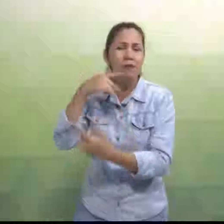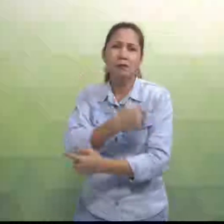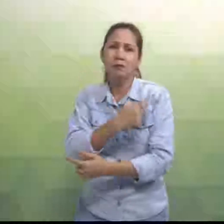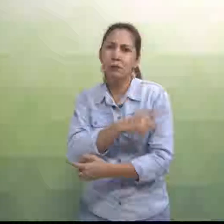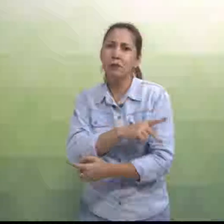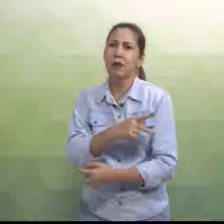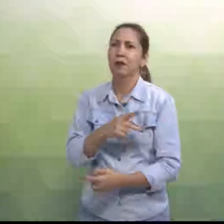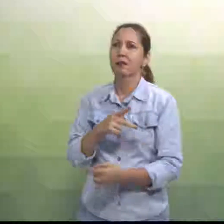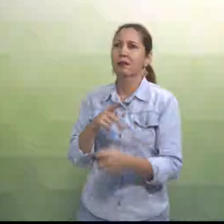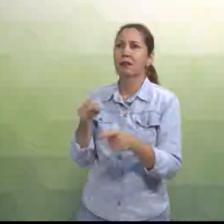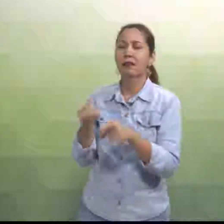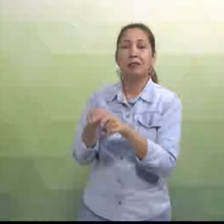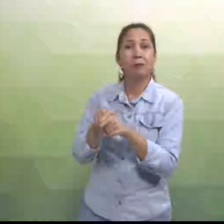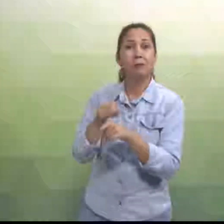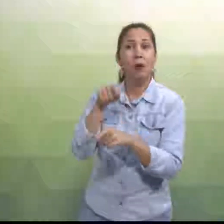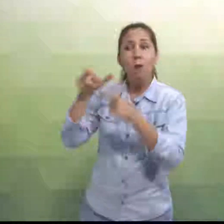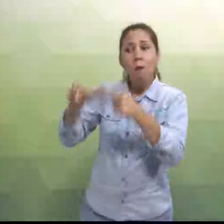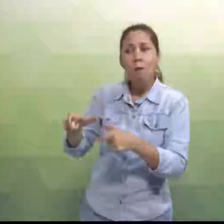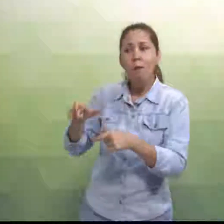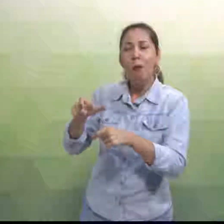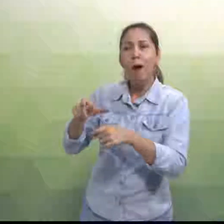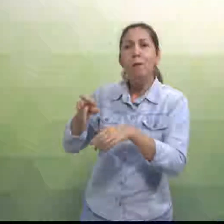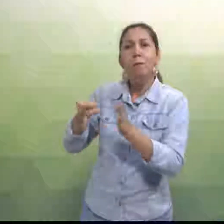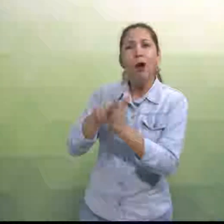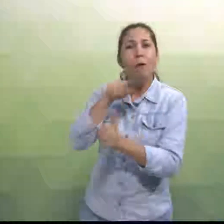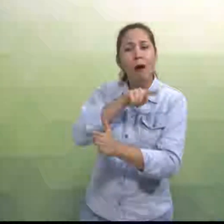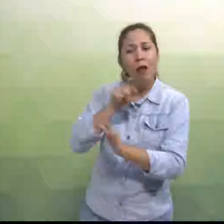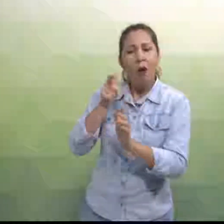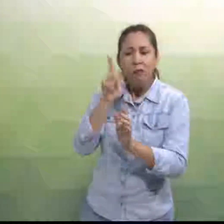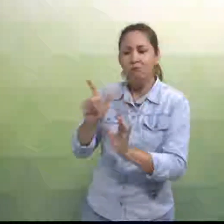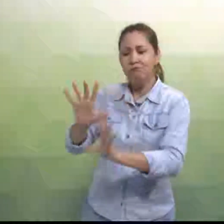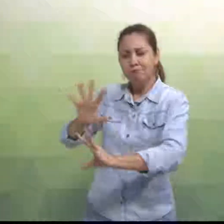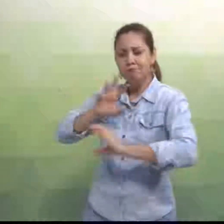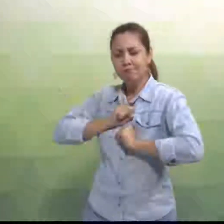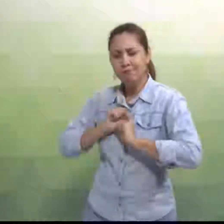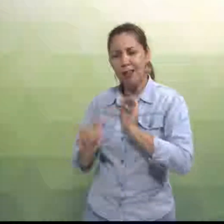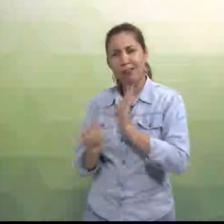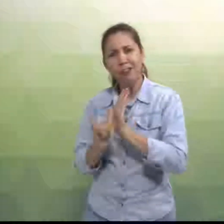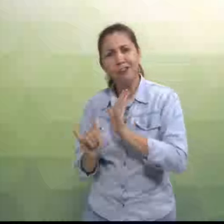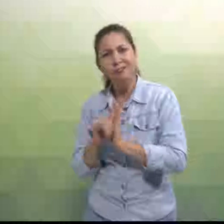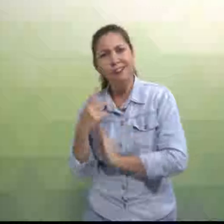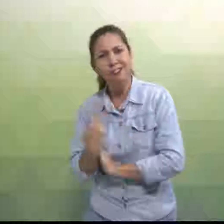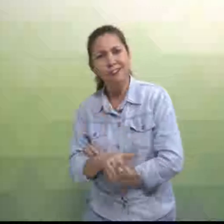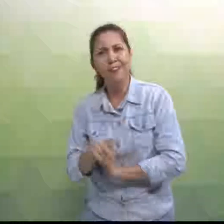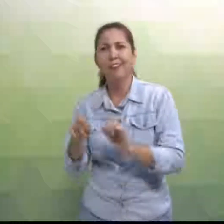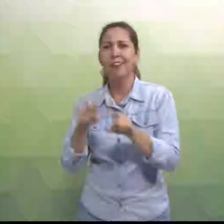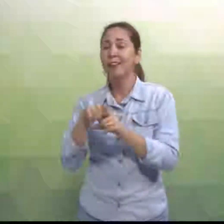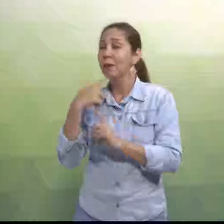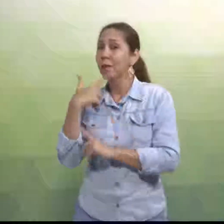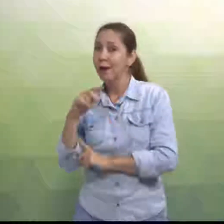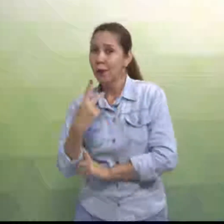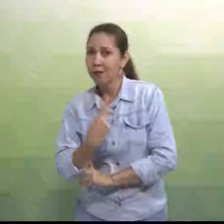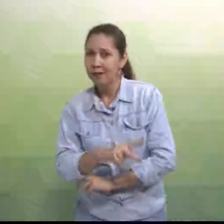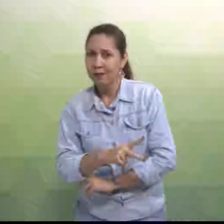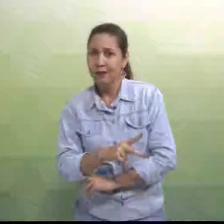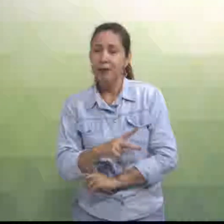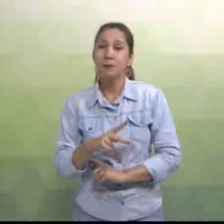do contato com a língua. Então, essa criança ela vai conseguir adquirir uma identidade por meio da